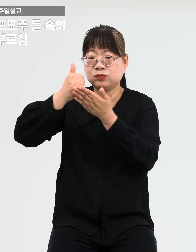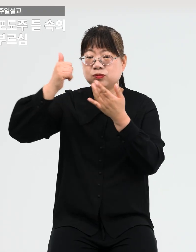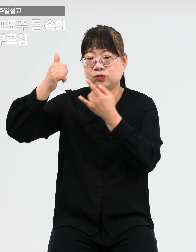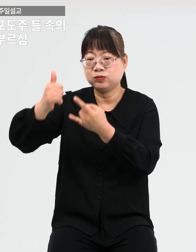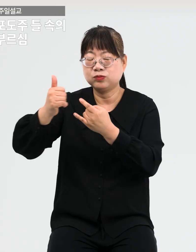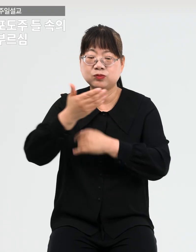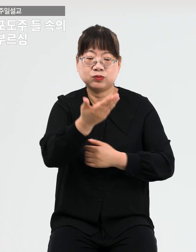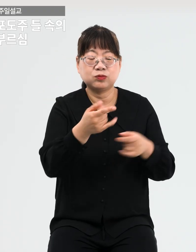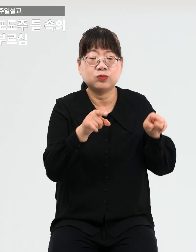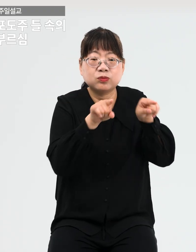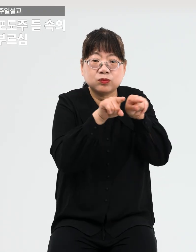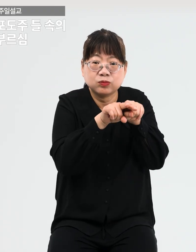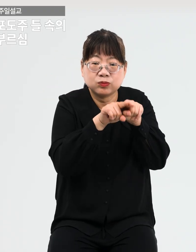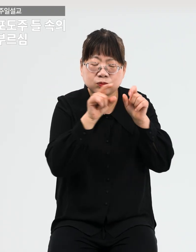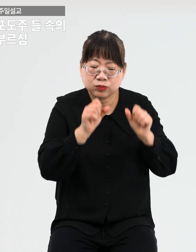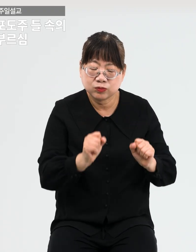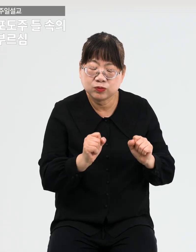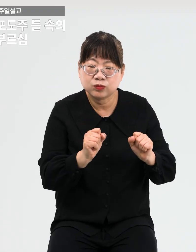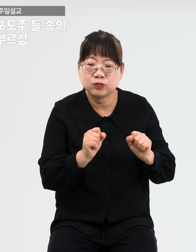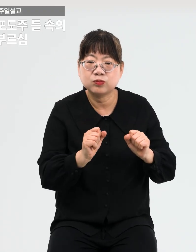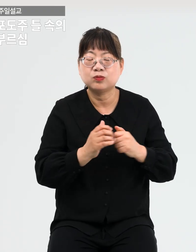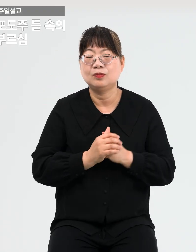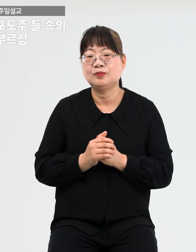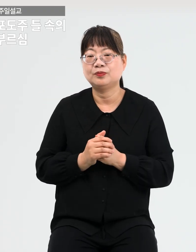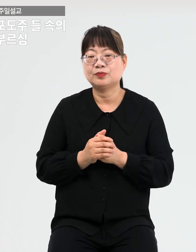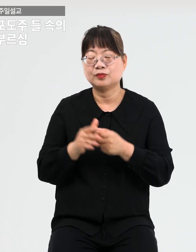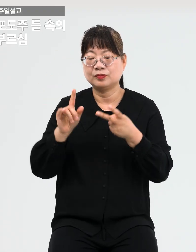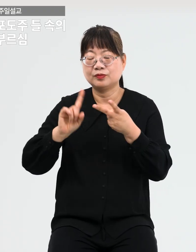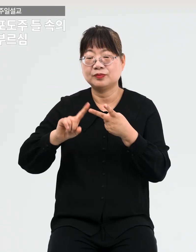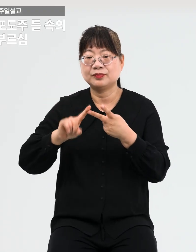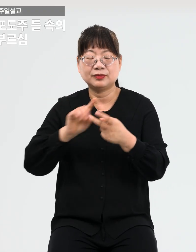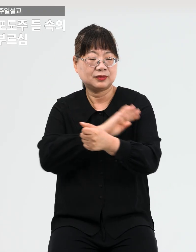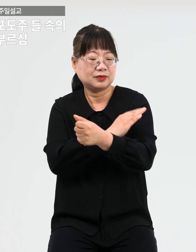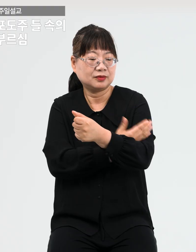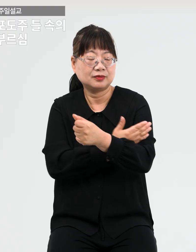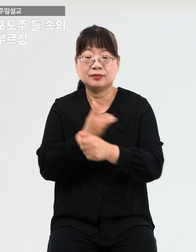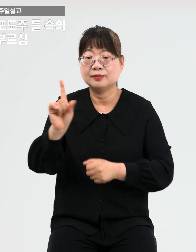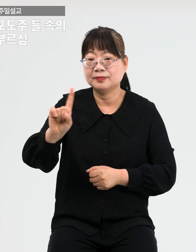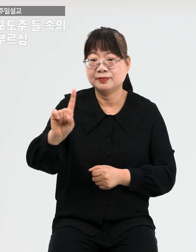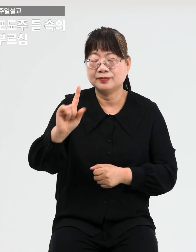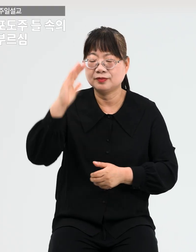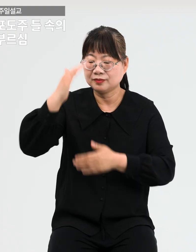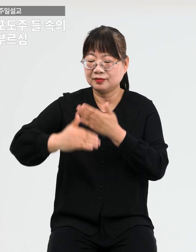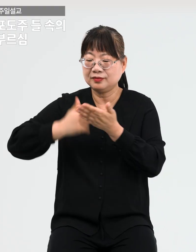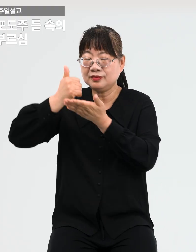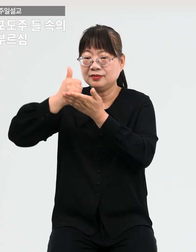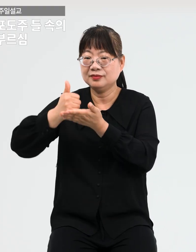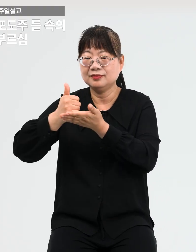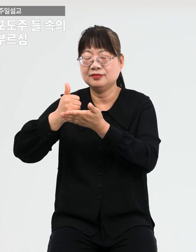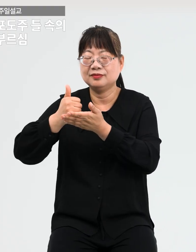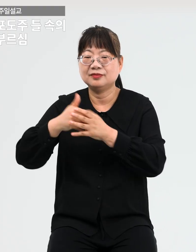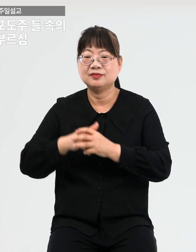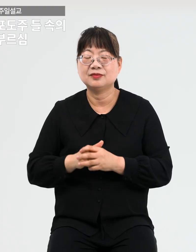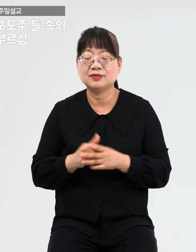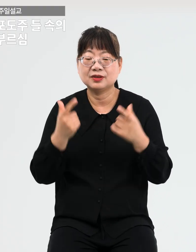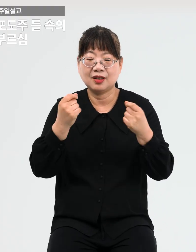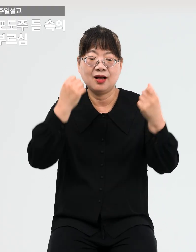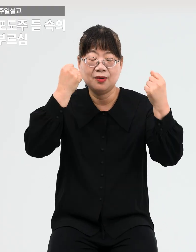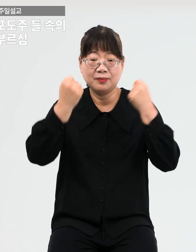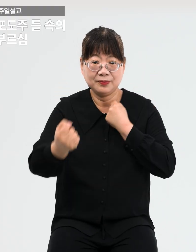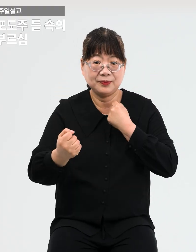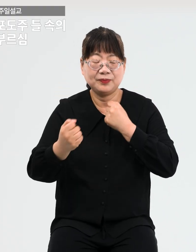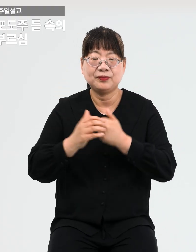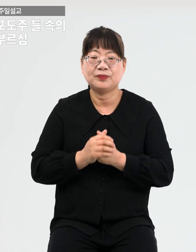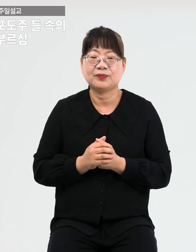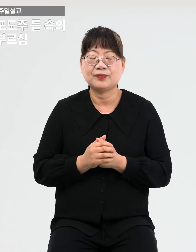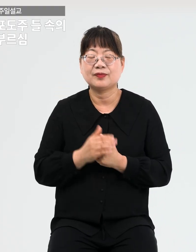여호와께서 너와 함께 계시도다. 이 두 번째 자격이 뭐냐 하면 하나님이 그럼에도